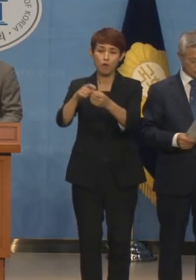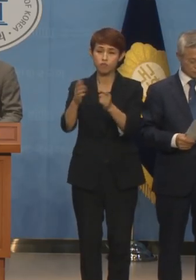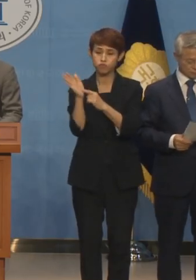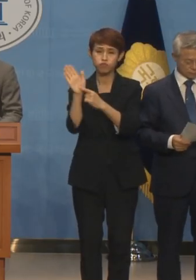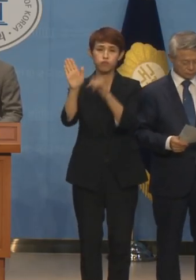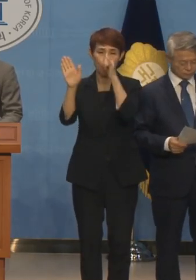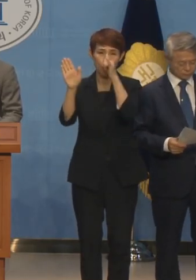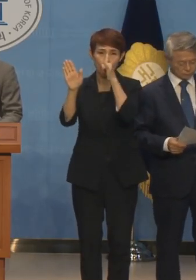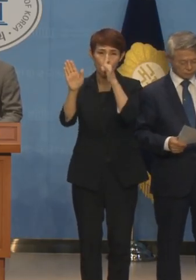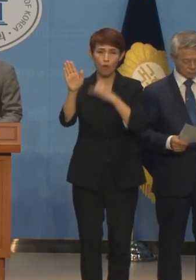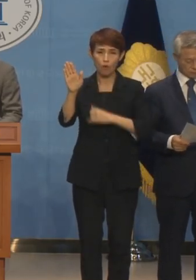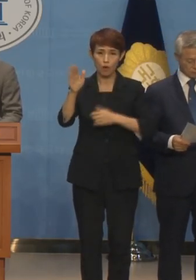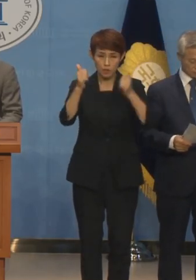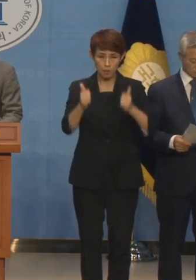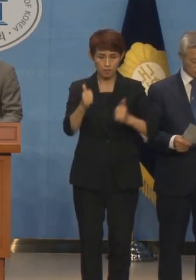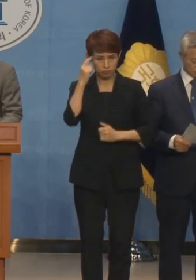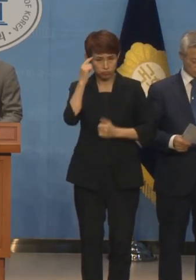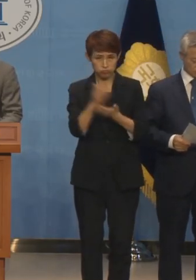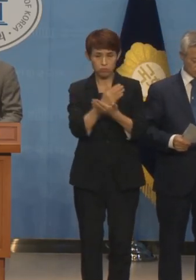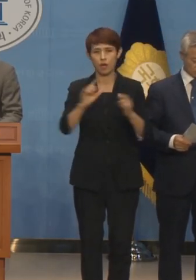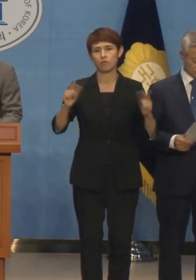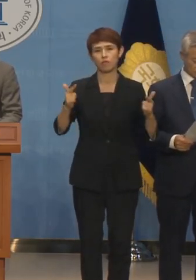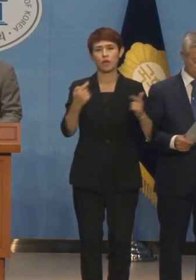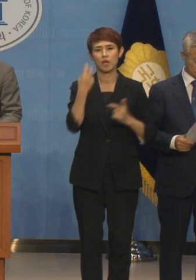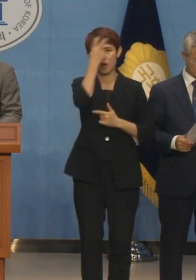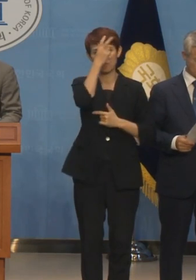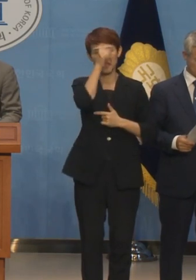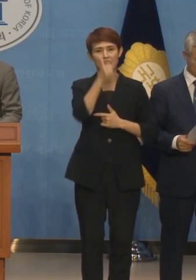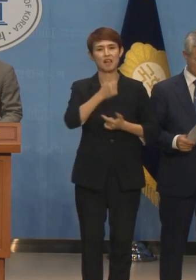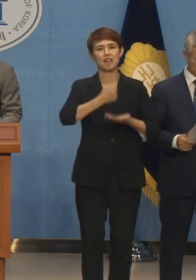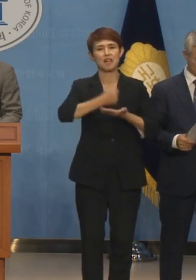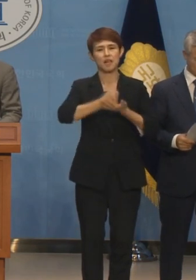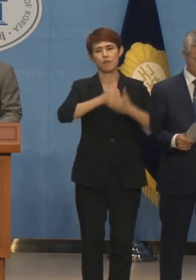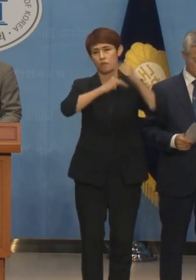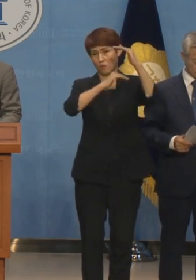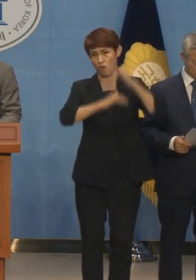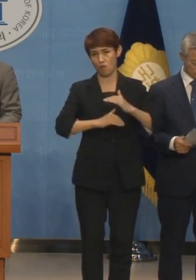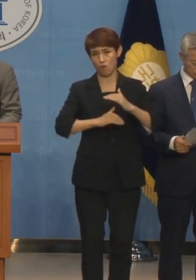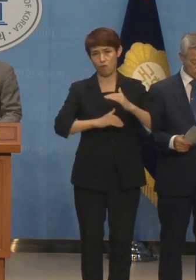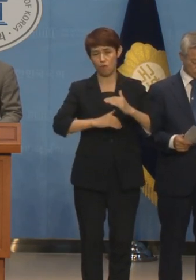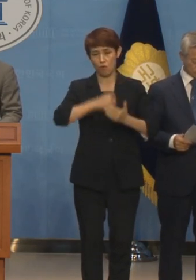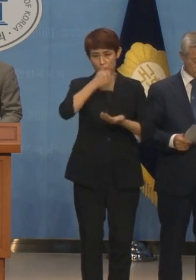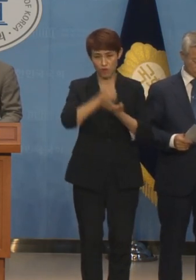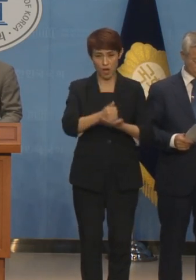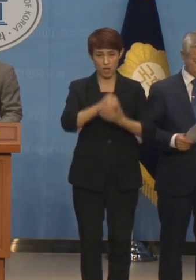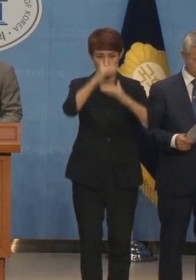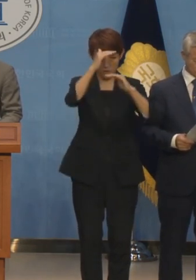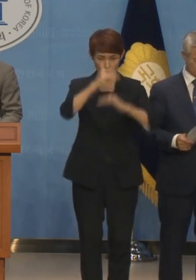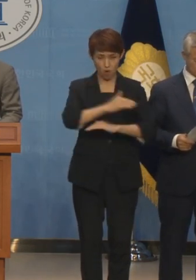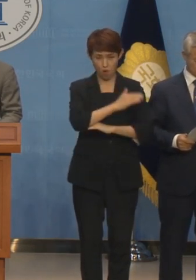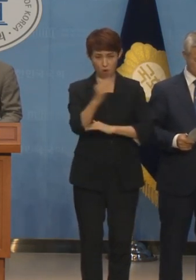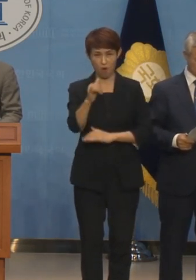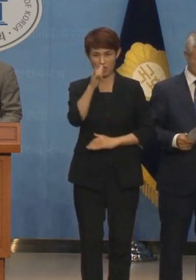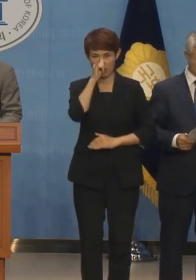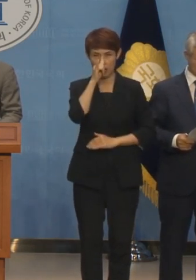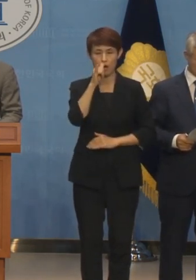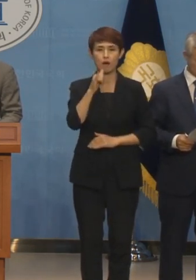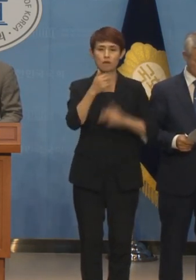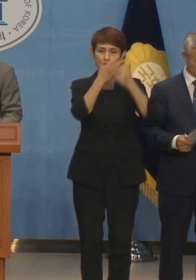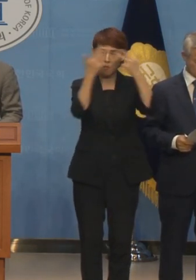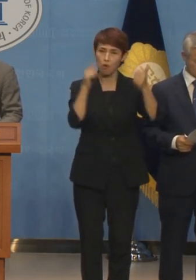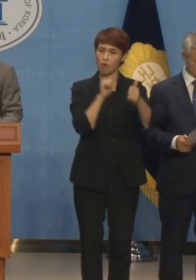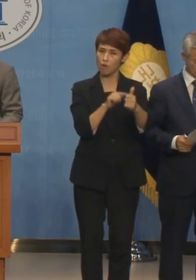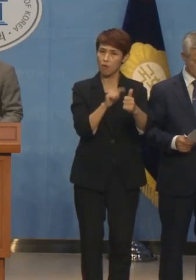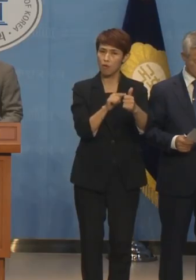발표했으나, 이는 재판부 판단 부분이 아닌 검찰 주장이 담긴 범죄 사실에만 등장한다고 하여 마치 이재명